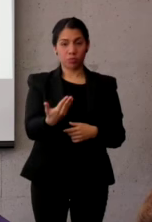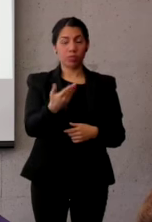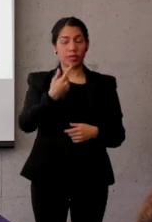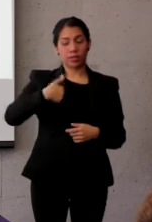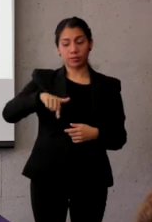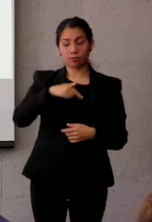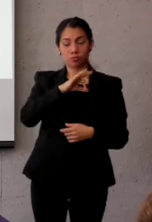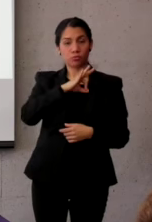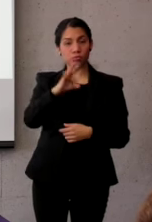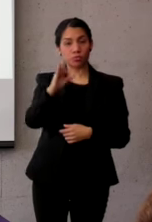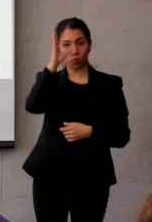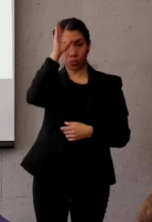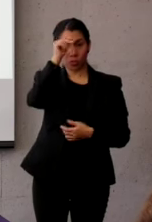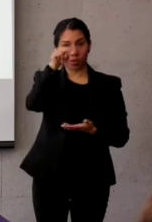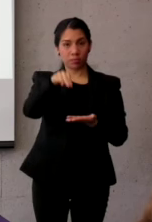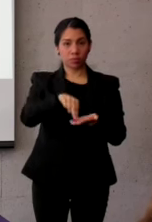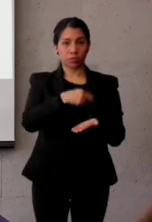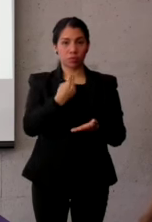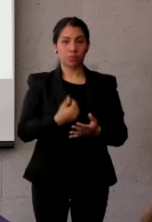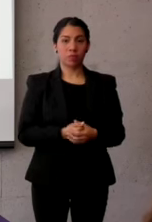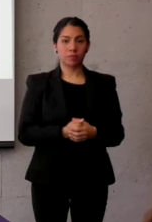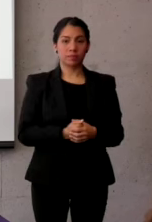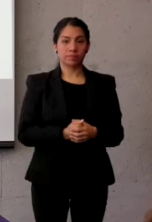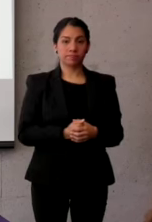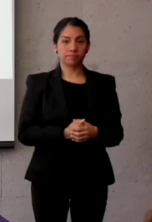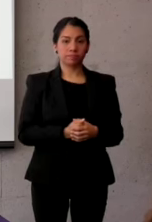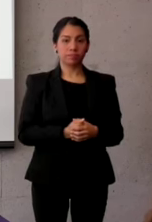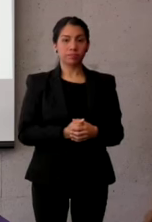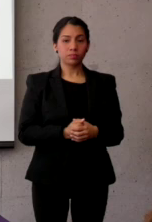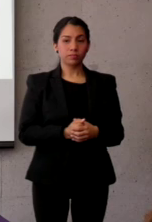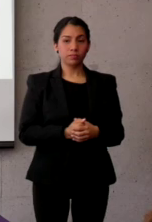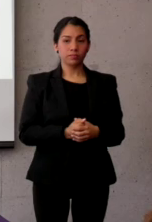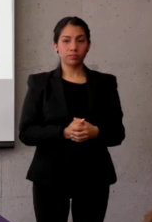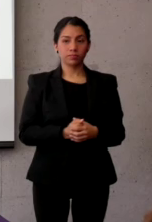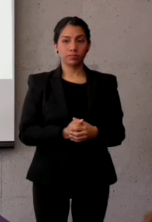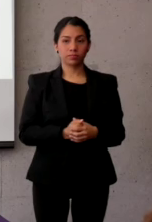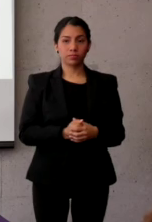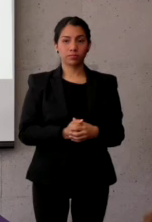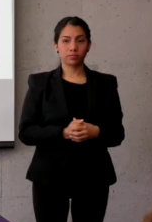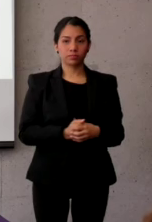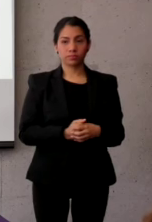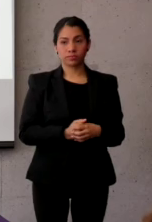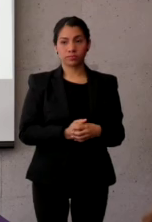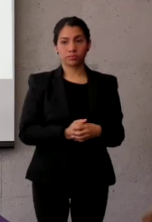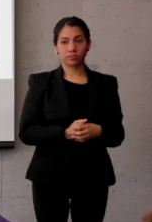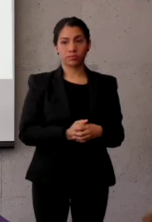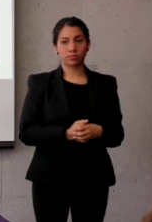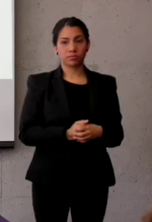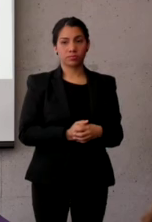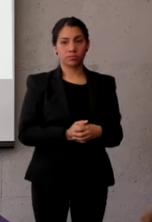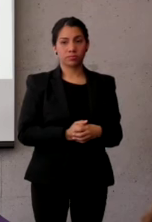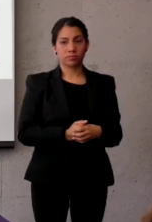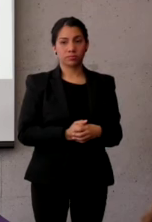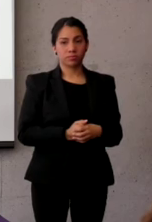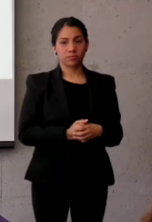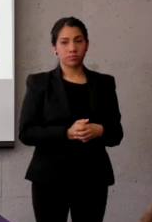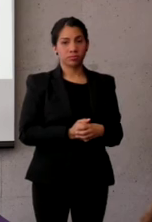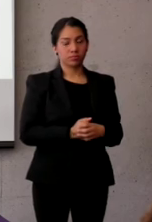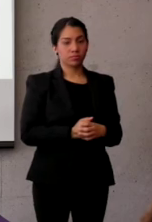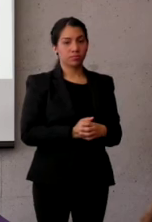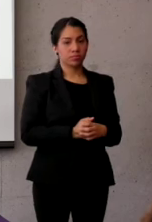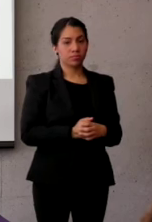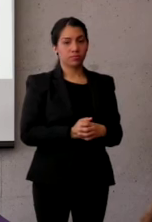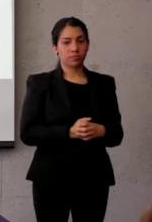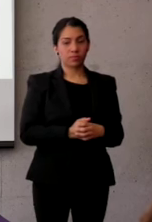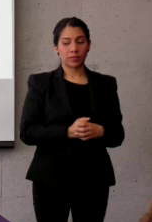este convenio, Estela, porque vamos a ir, lo que trae aquí es solamente el